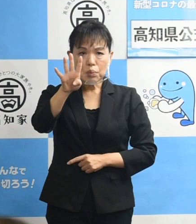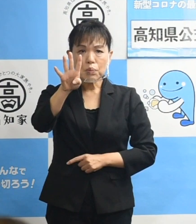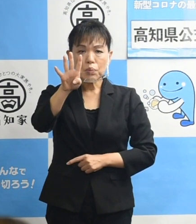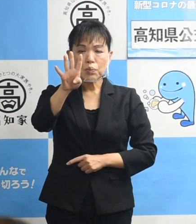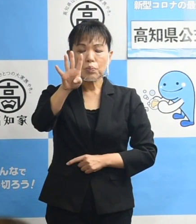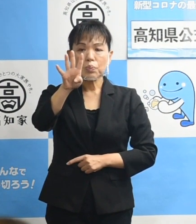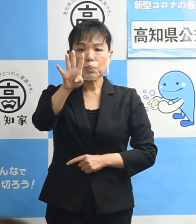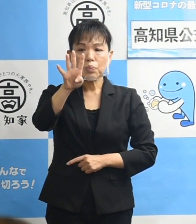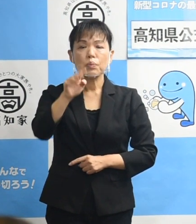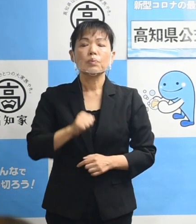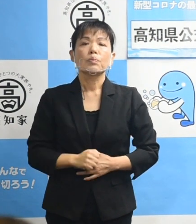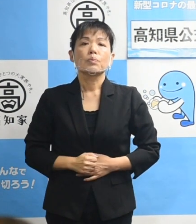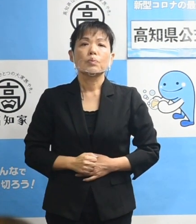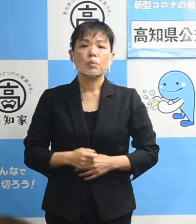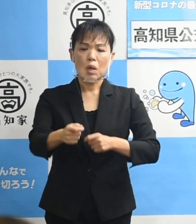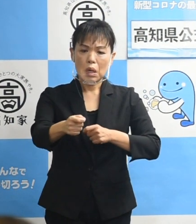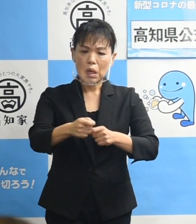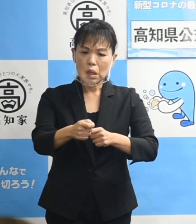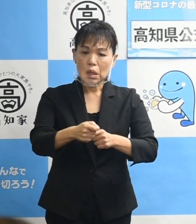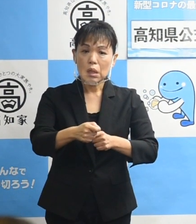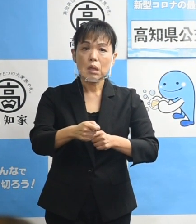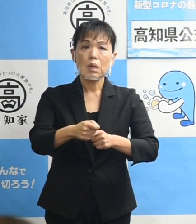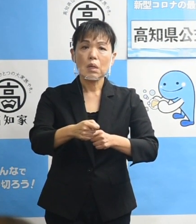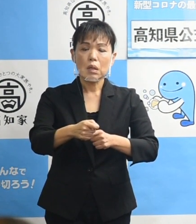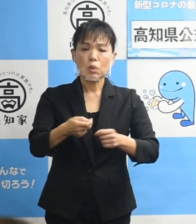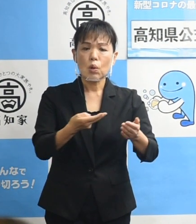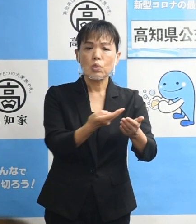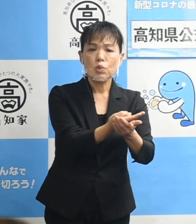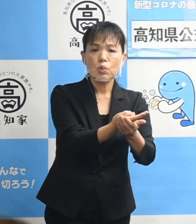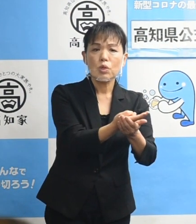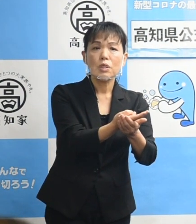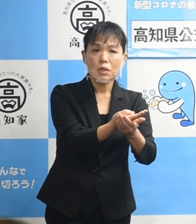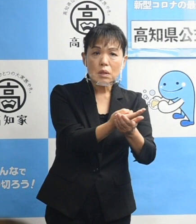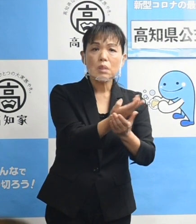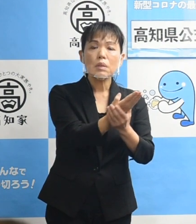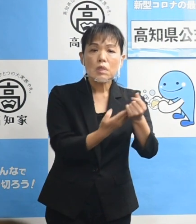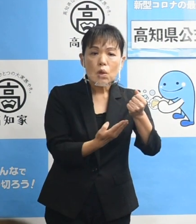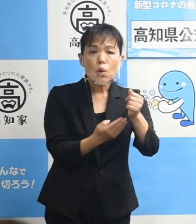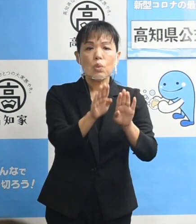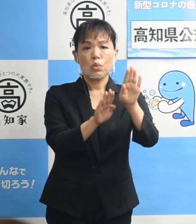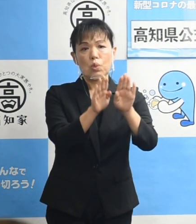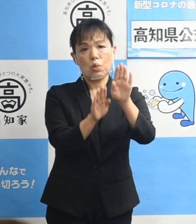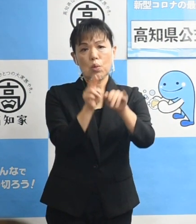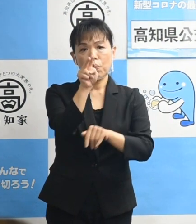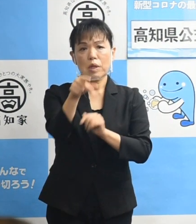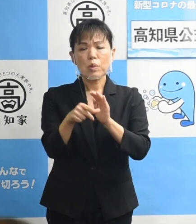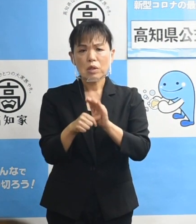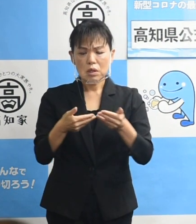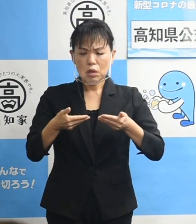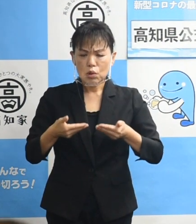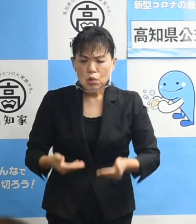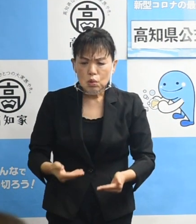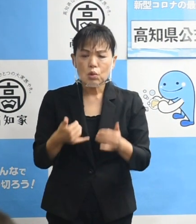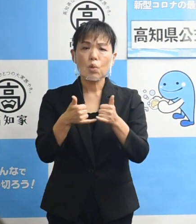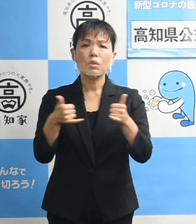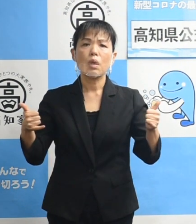で、直近時点での入院治療の状況等をご覧いただきますと、重症者は真ん中の